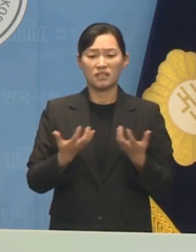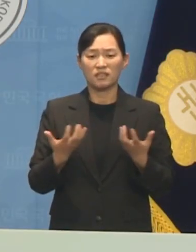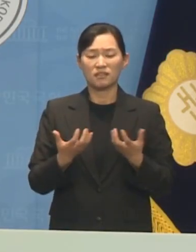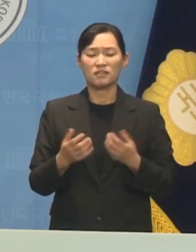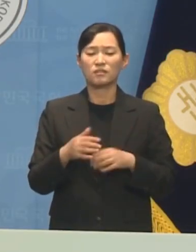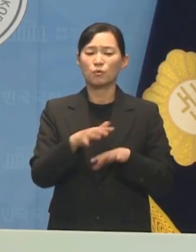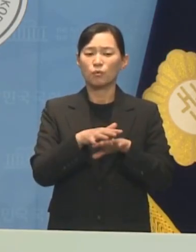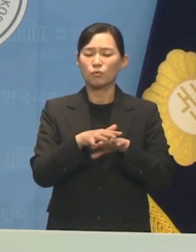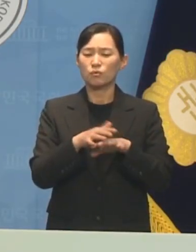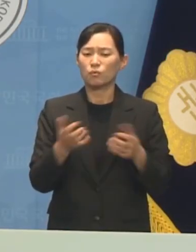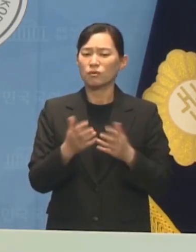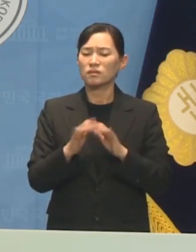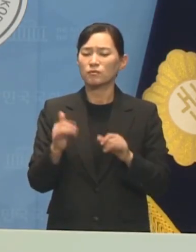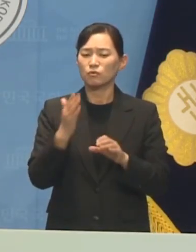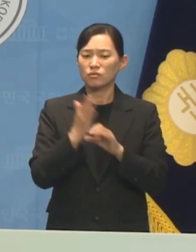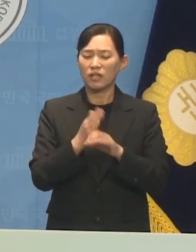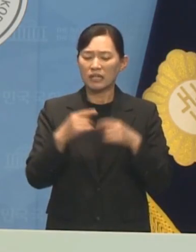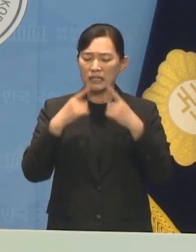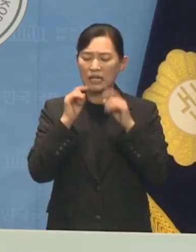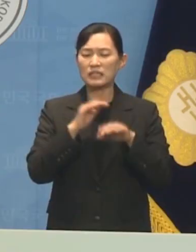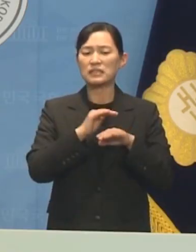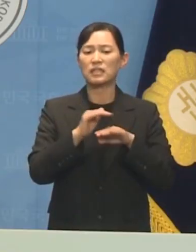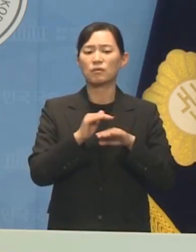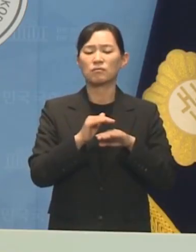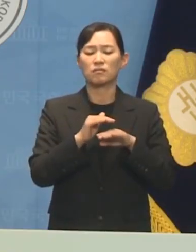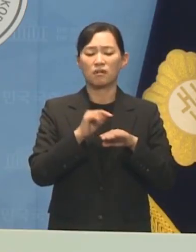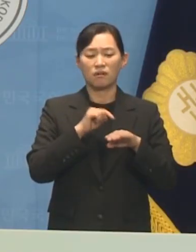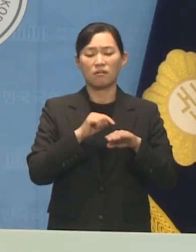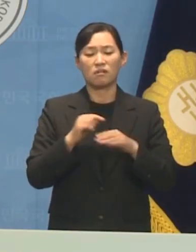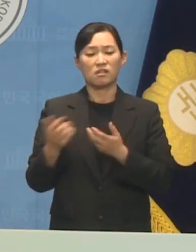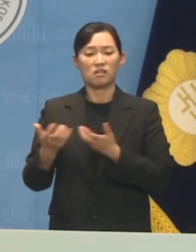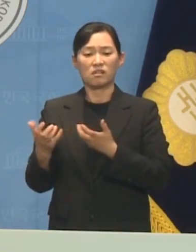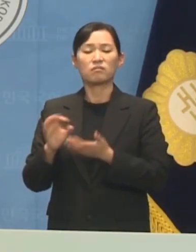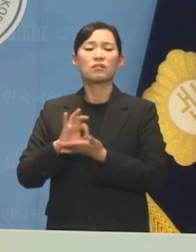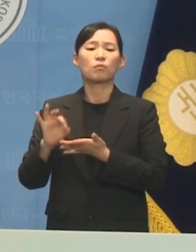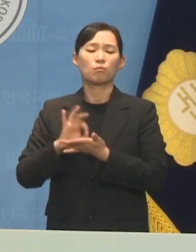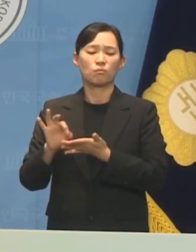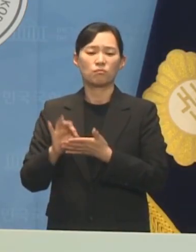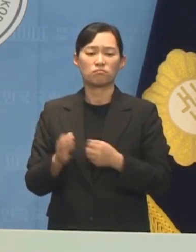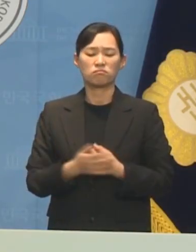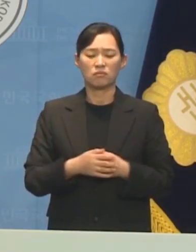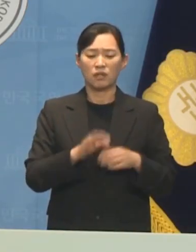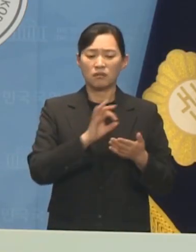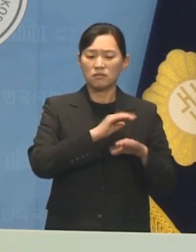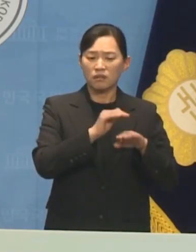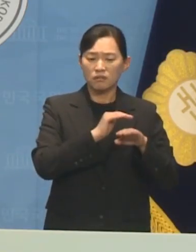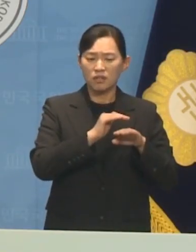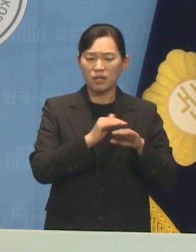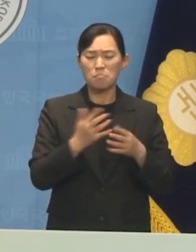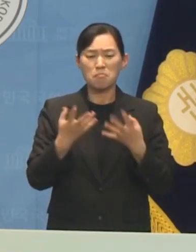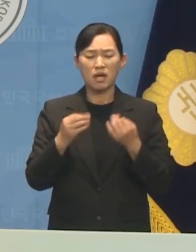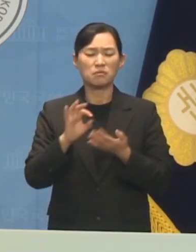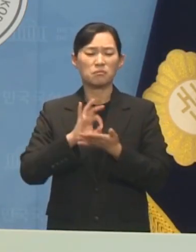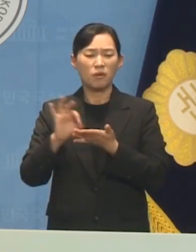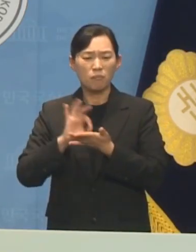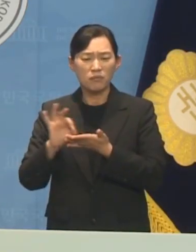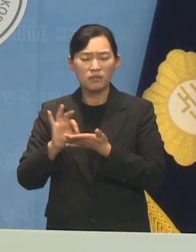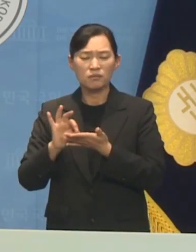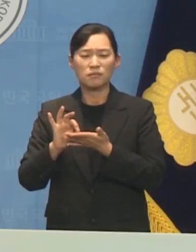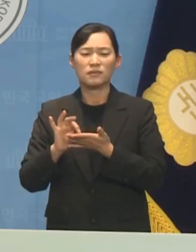중 유일하게 개인 차량을 업무용으로 제공하고 있습니다. 차량에 들어가는 온갖 경비 및